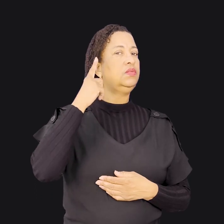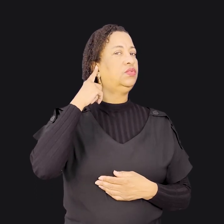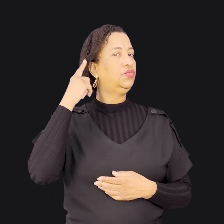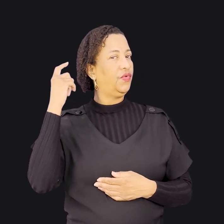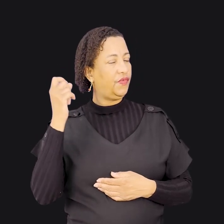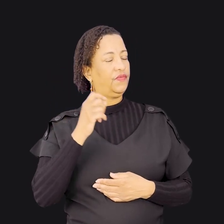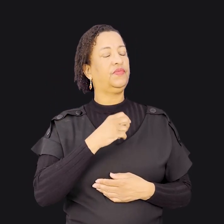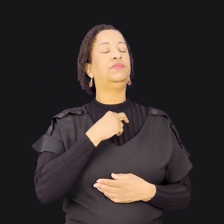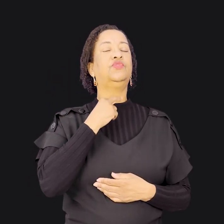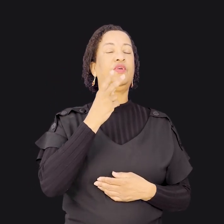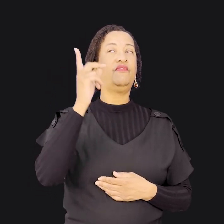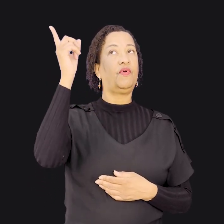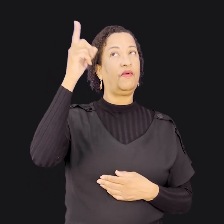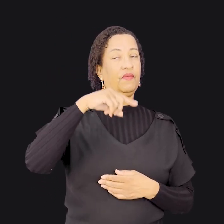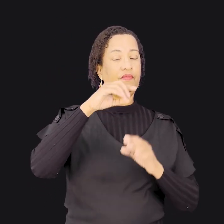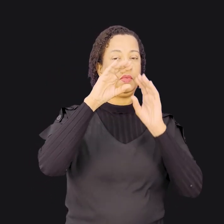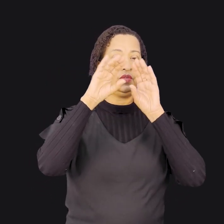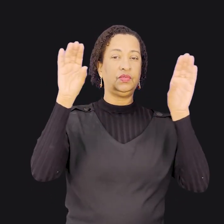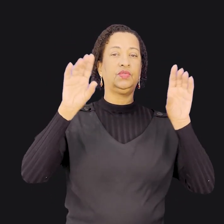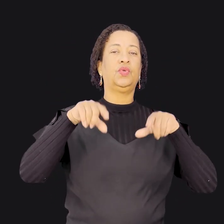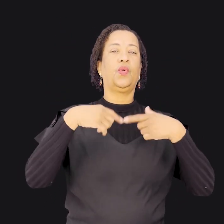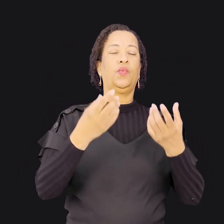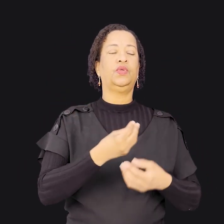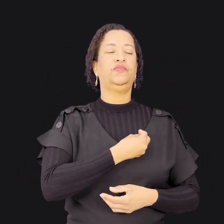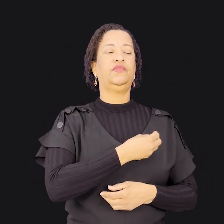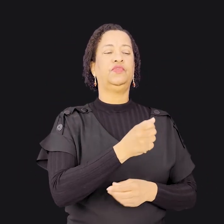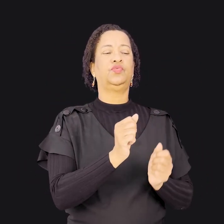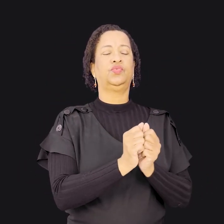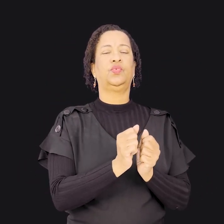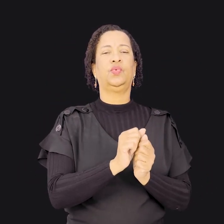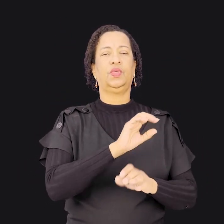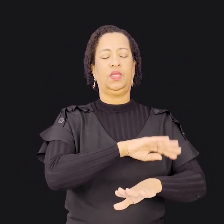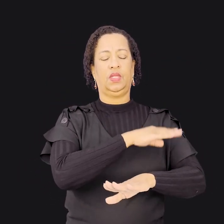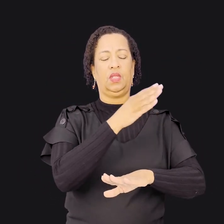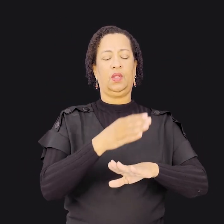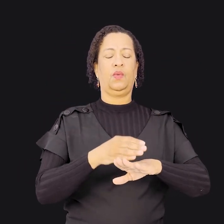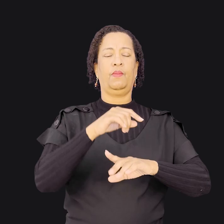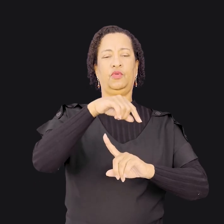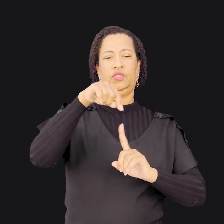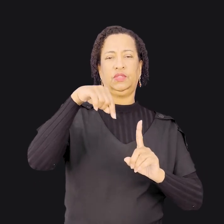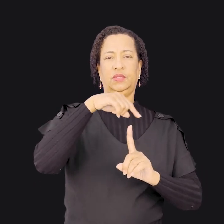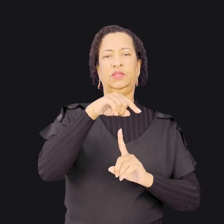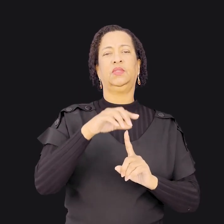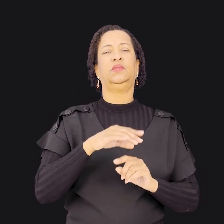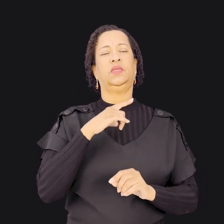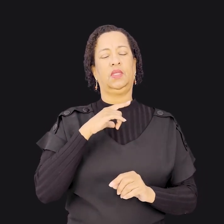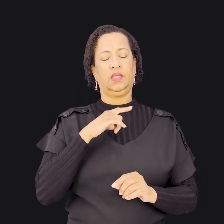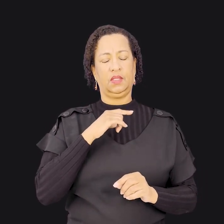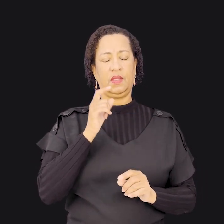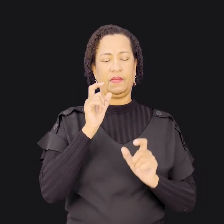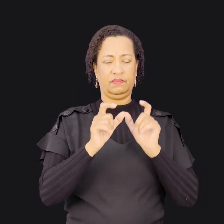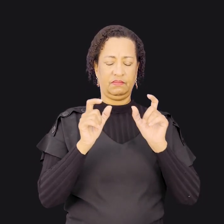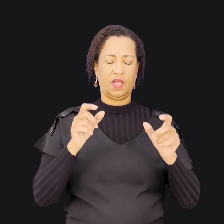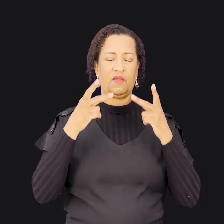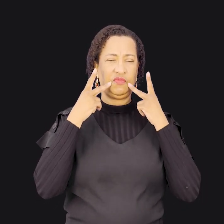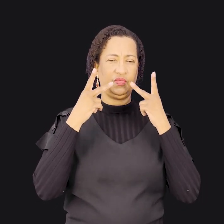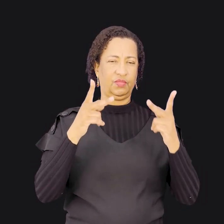mesmos ouvimos essa voz vinda dos céus quando estávamos com ele no Monte Santo. Assim temos ainda mais firme a palavra dos profetas, e